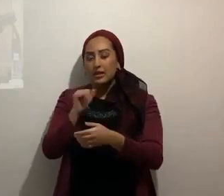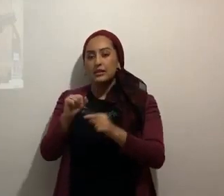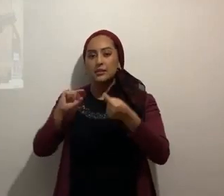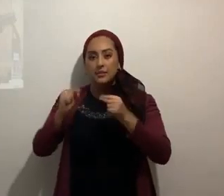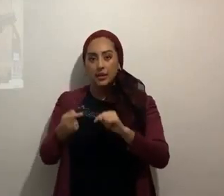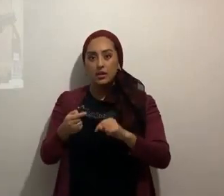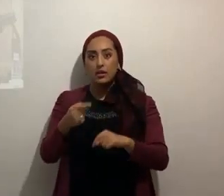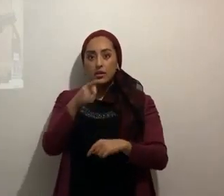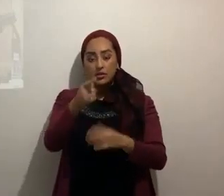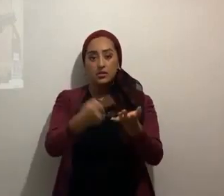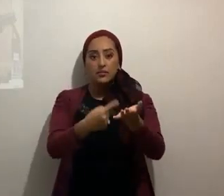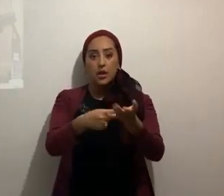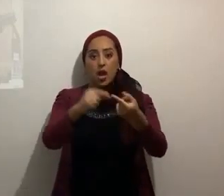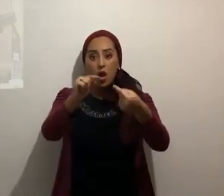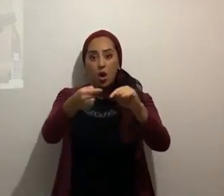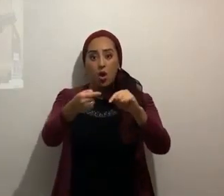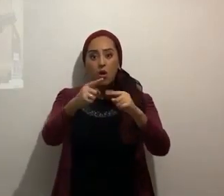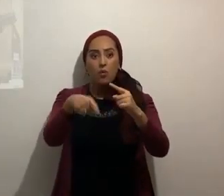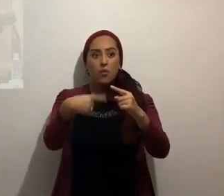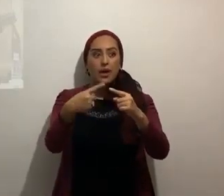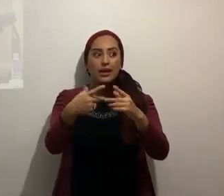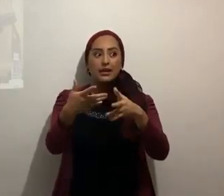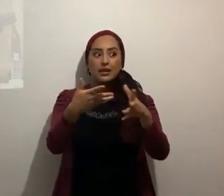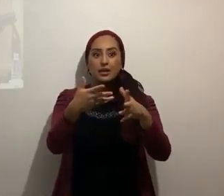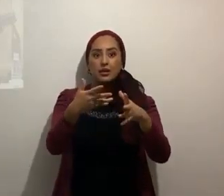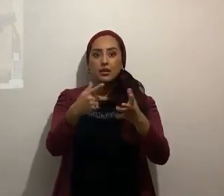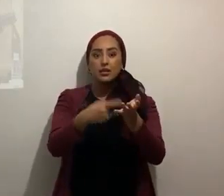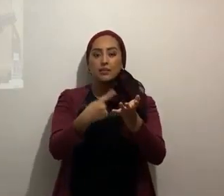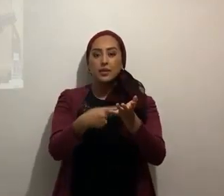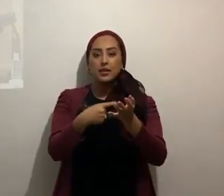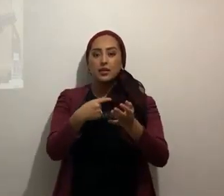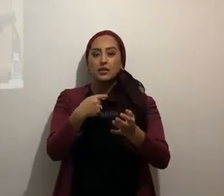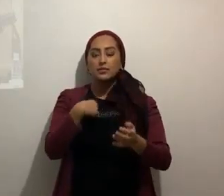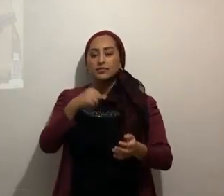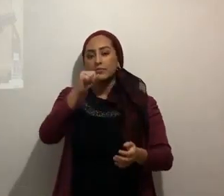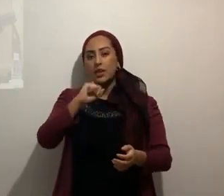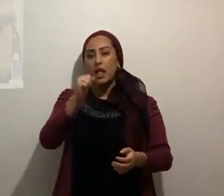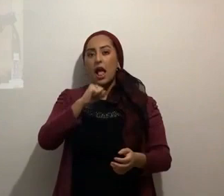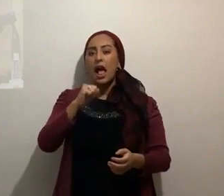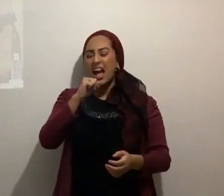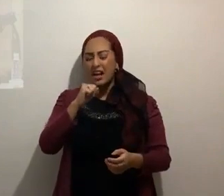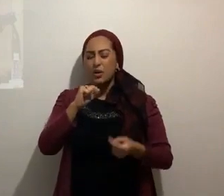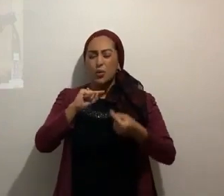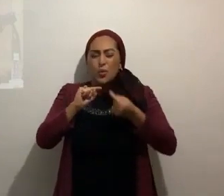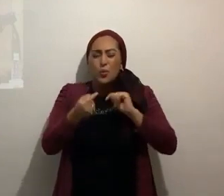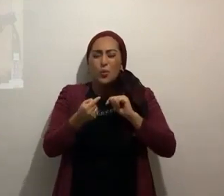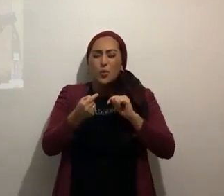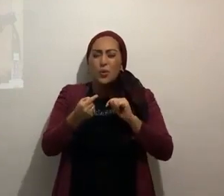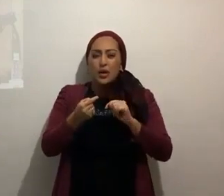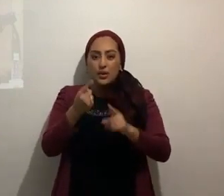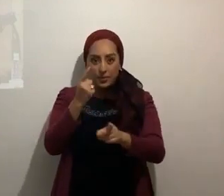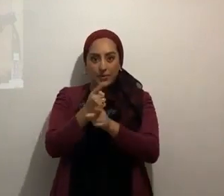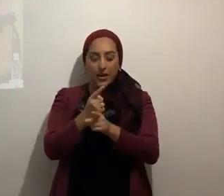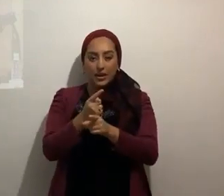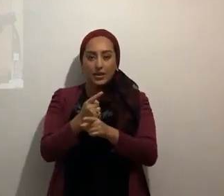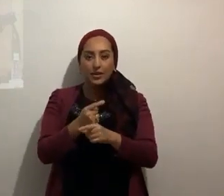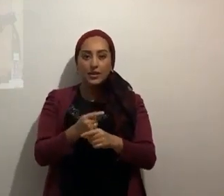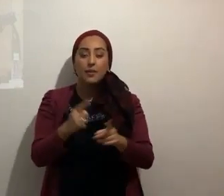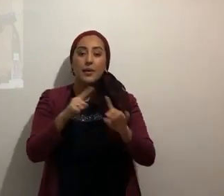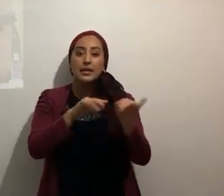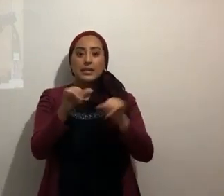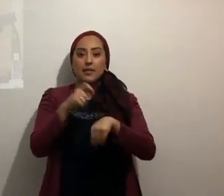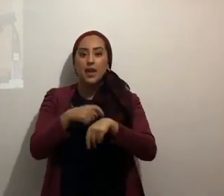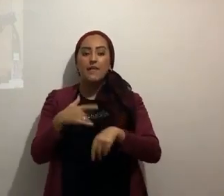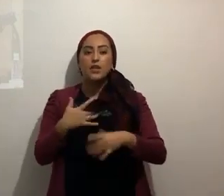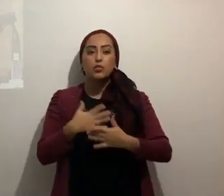el dolor. ¿O no te duele cuando das una mordida a una paleta helada? ¿Te duele o no te duele? Sí te duele, pero al mismo